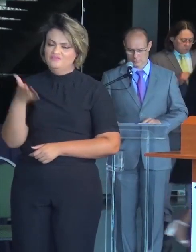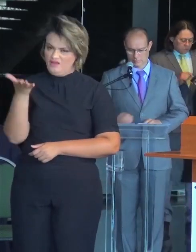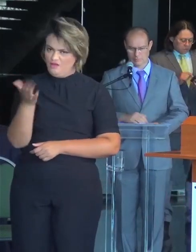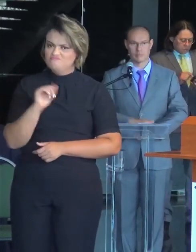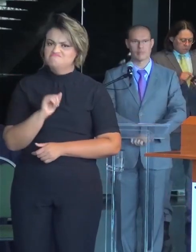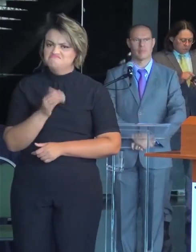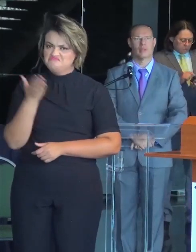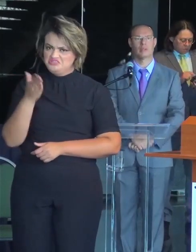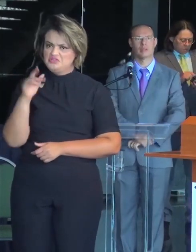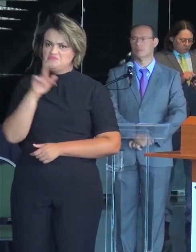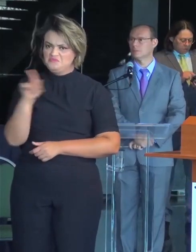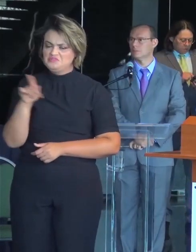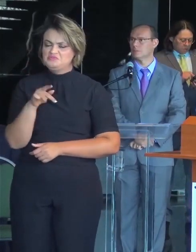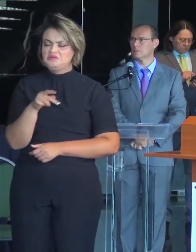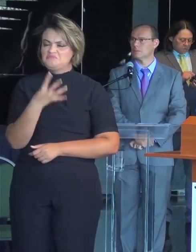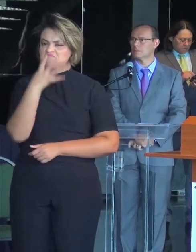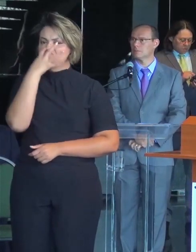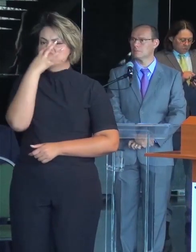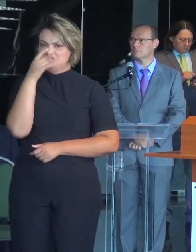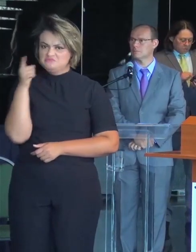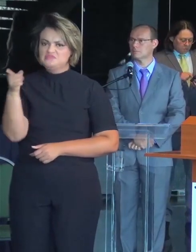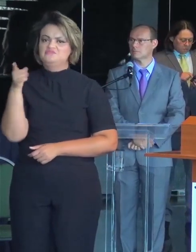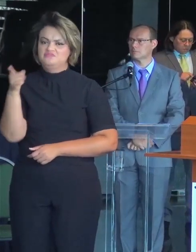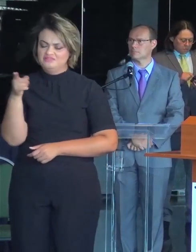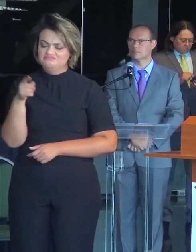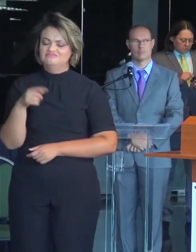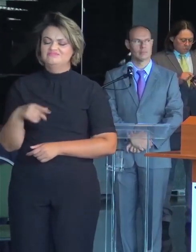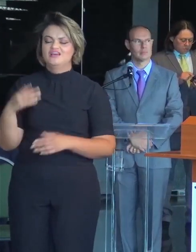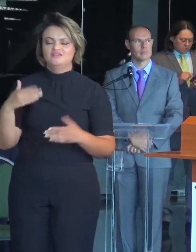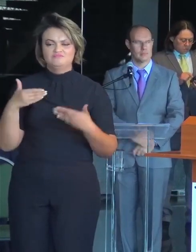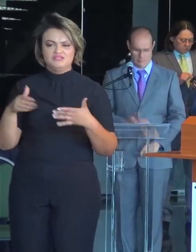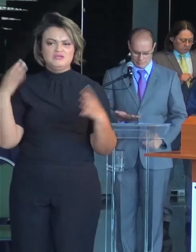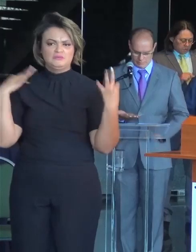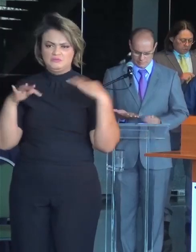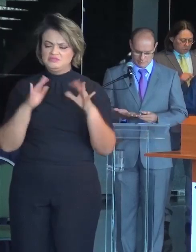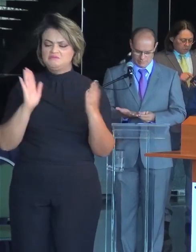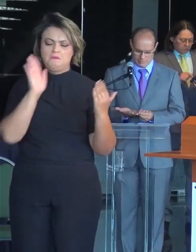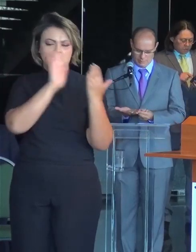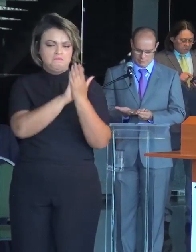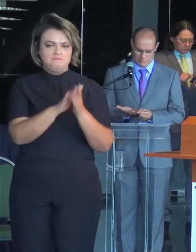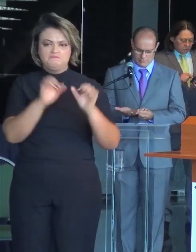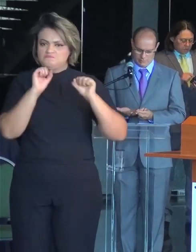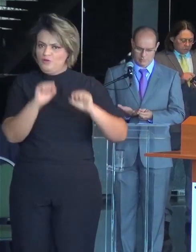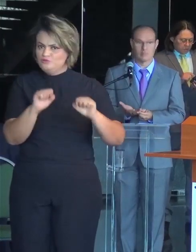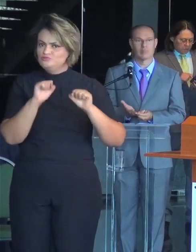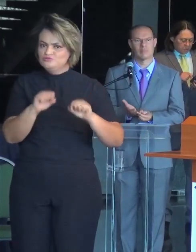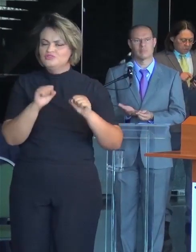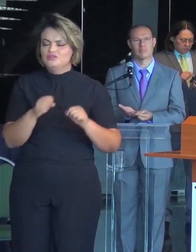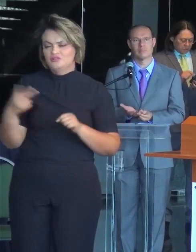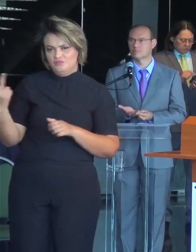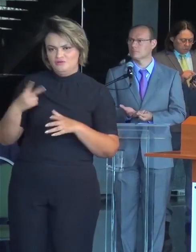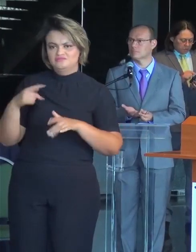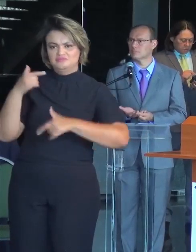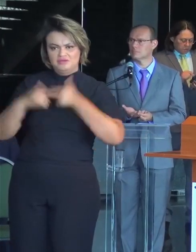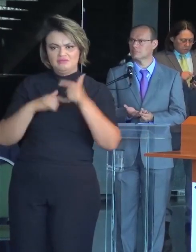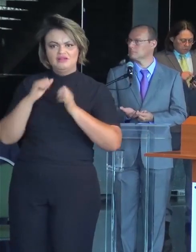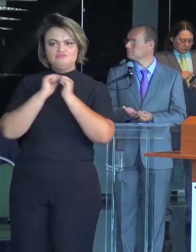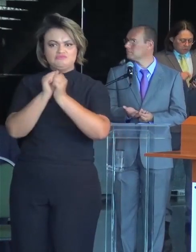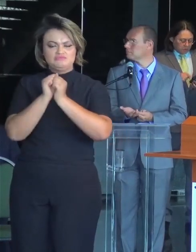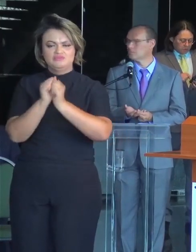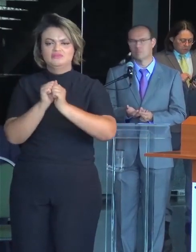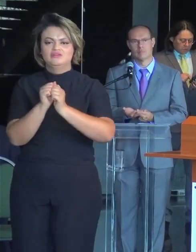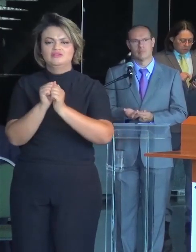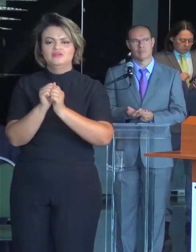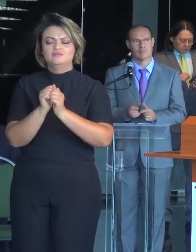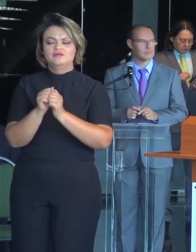professora, já sou seu fã, pode contar com o Ministério do Turismo para o que precisar. e vamos trabalhar junto em novos projetos para